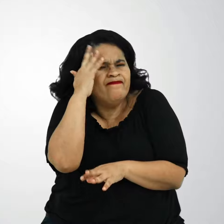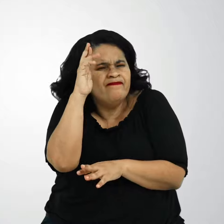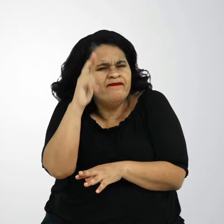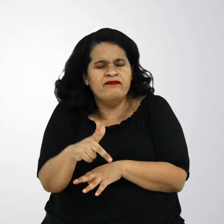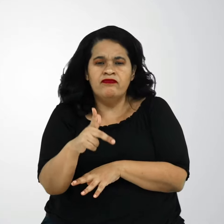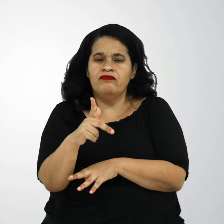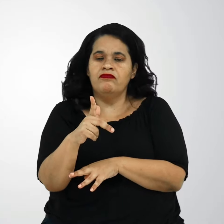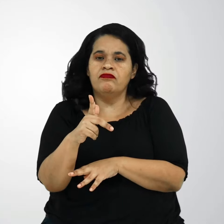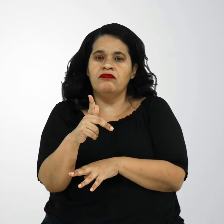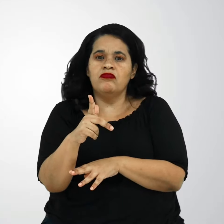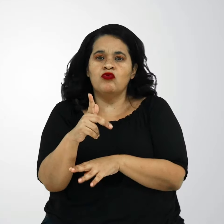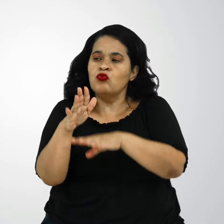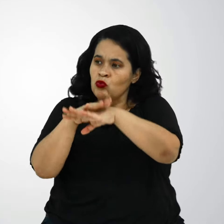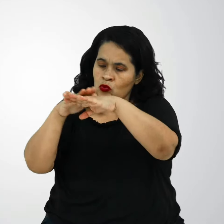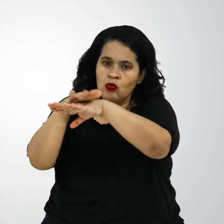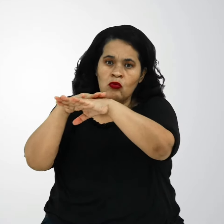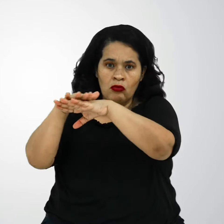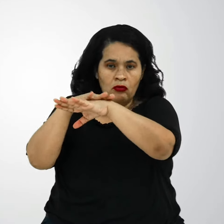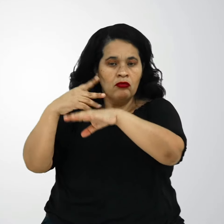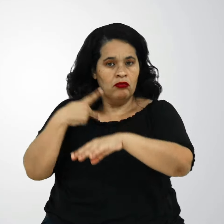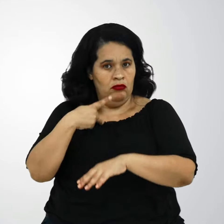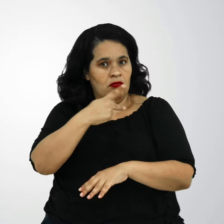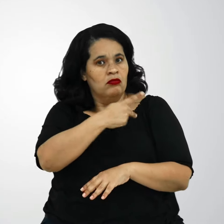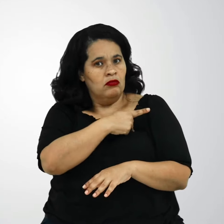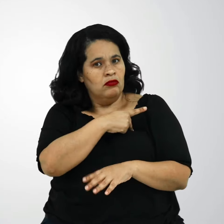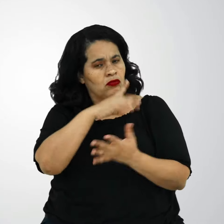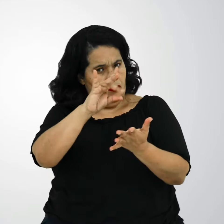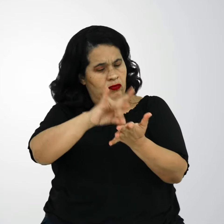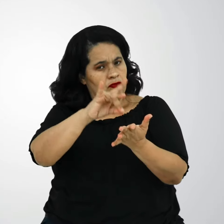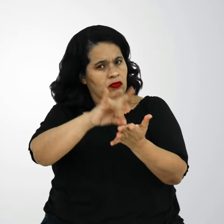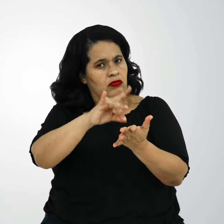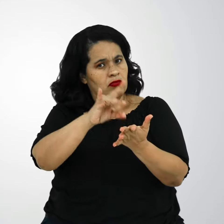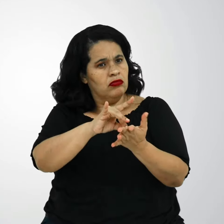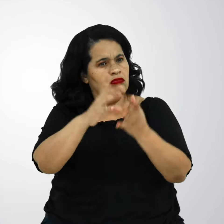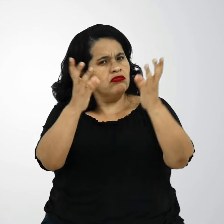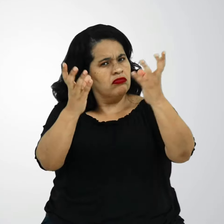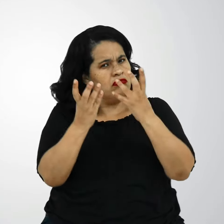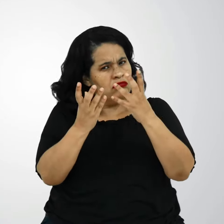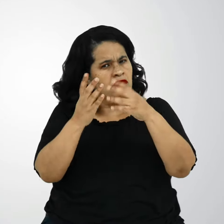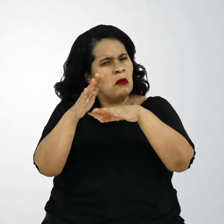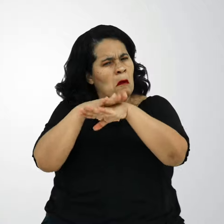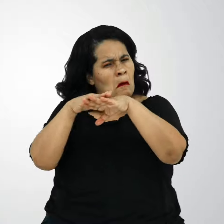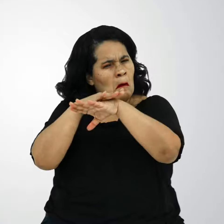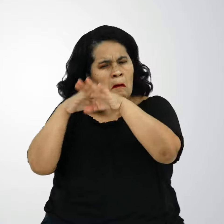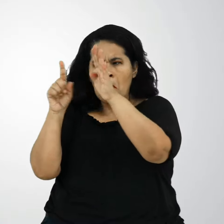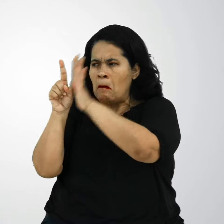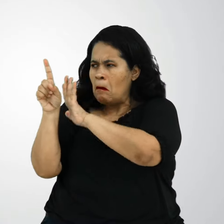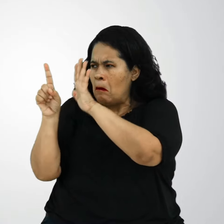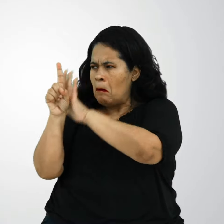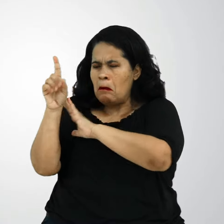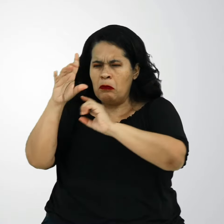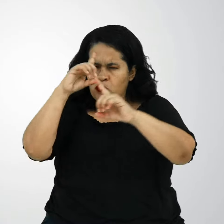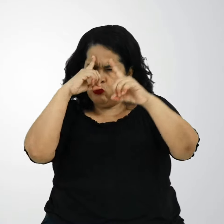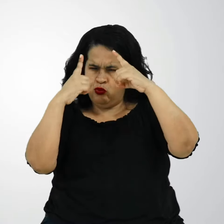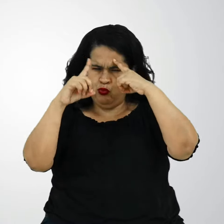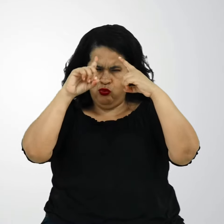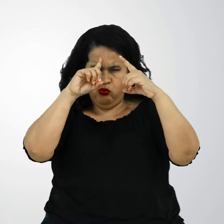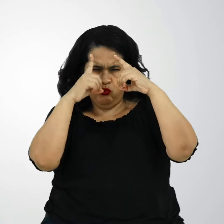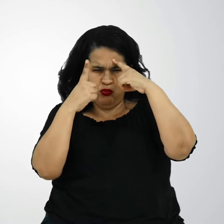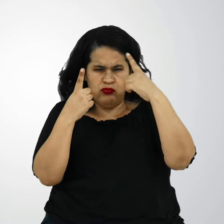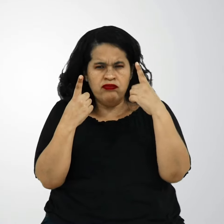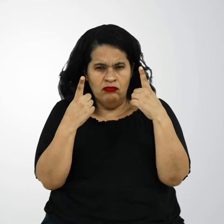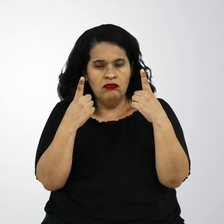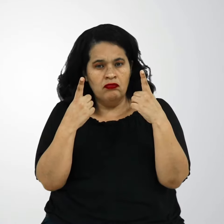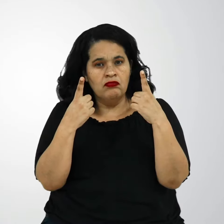apresentado. Procure o seu pastor, a gente se coloca também à disposição, se quiser procurar a gente, né? Nós aqui dessa equipe,